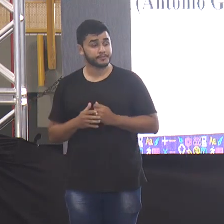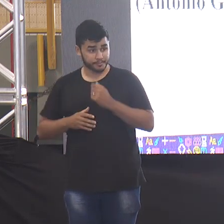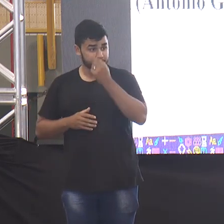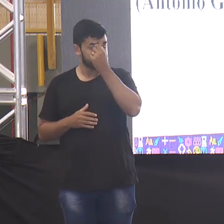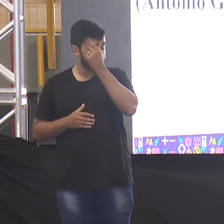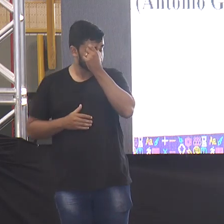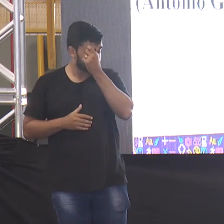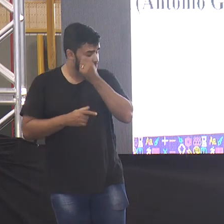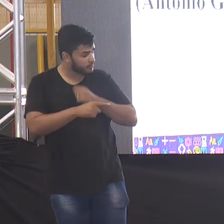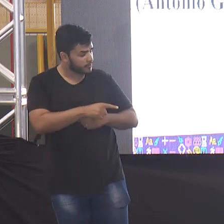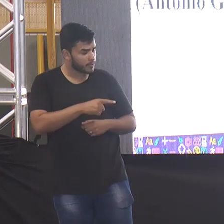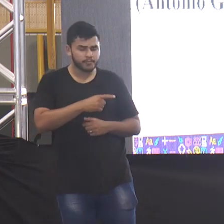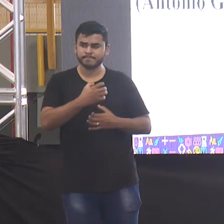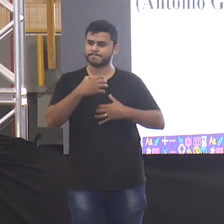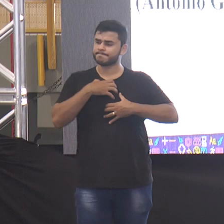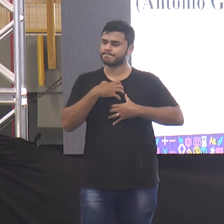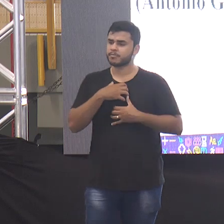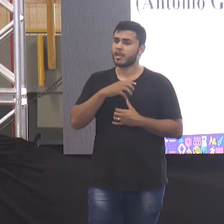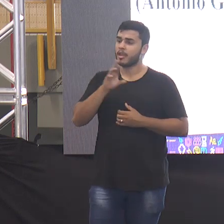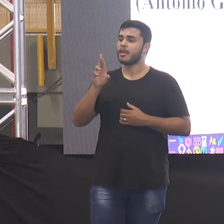Romântica até a alma.